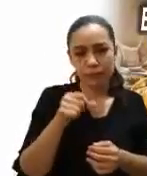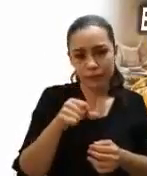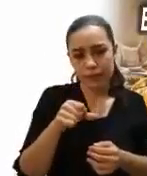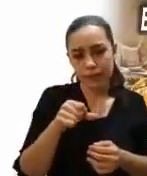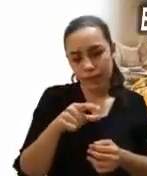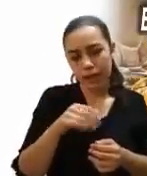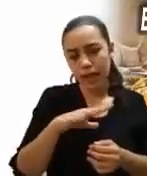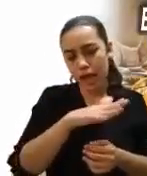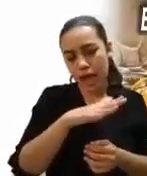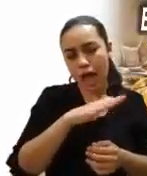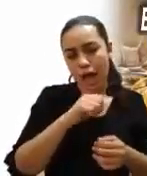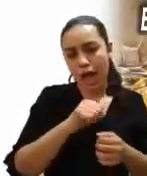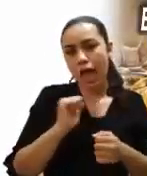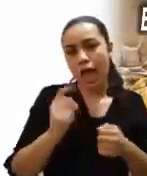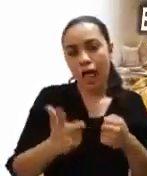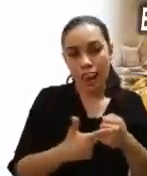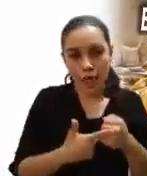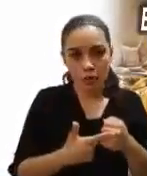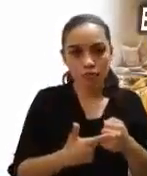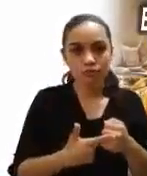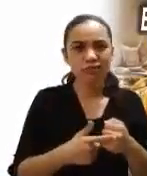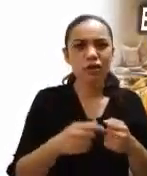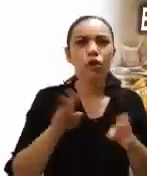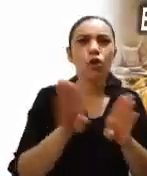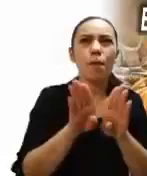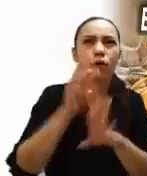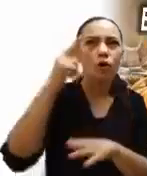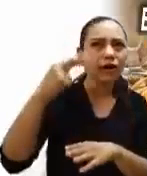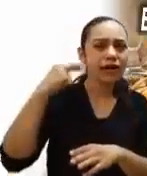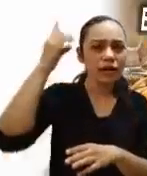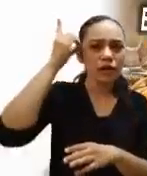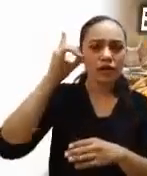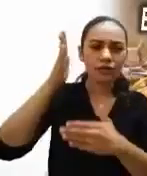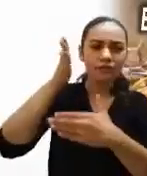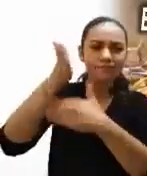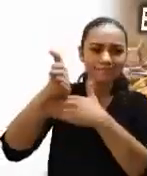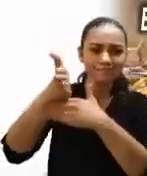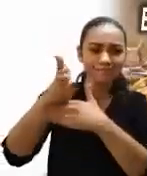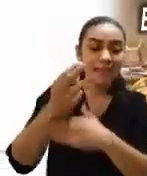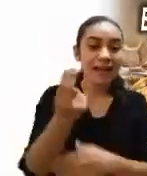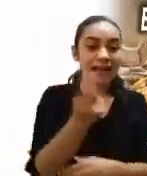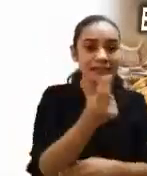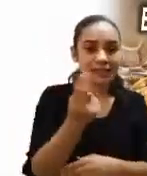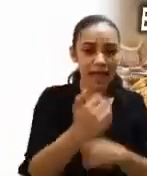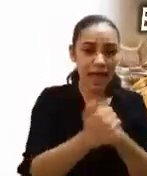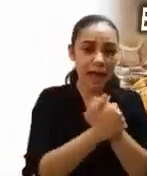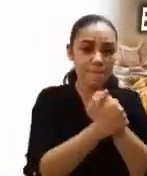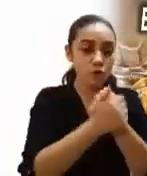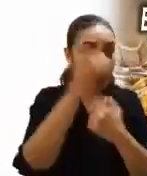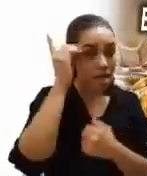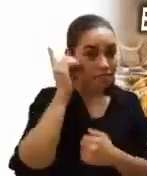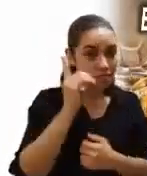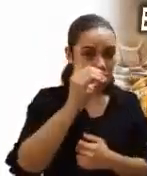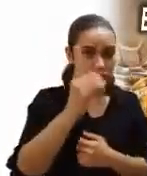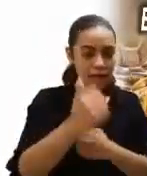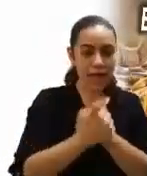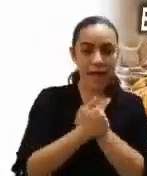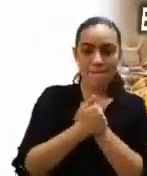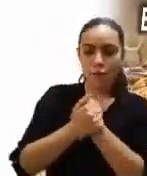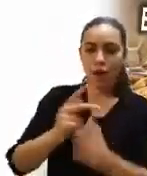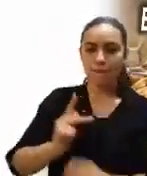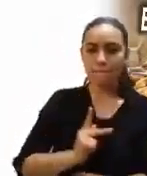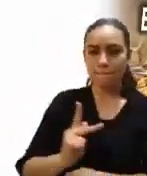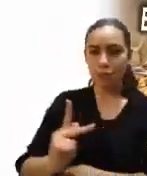amar al prójimo. Tras el amor a Dios, el amor a los hermanos es lo más importante. La vida